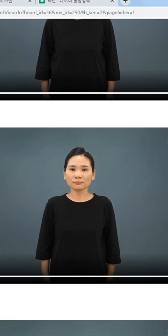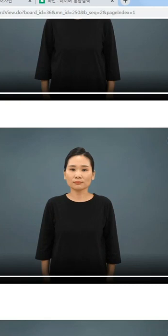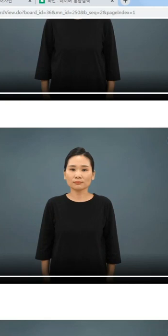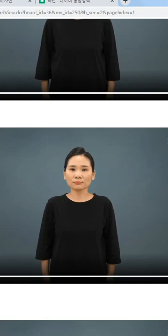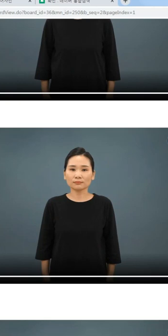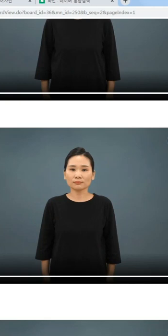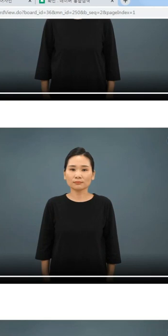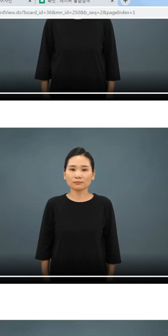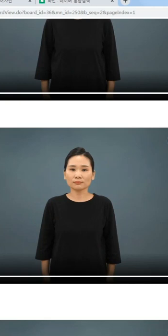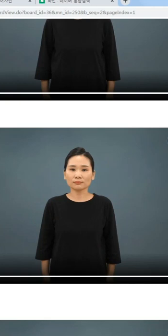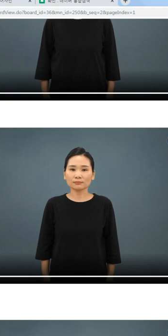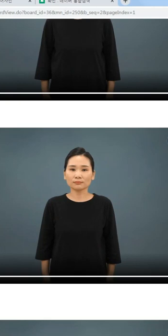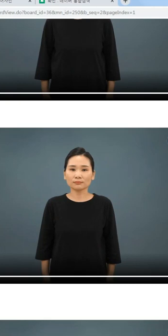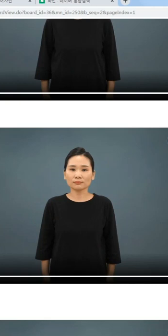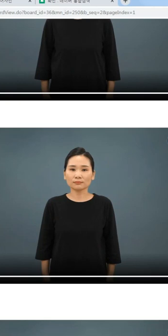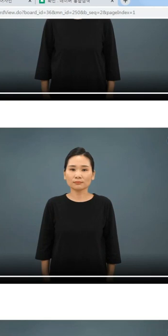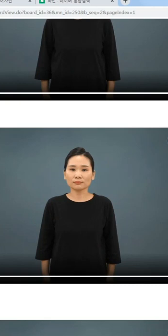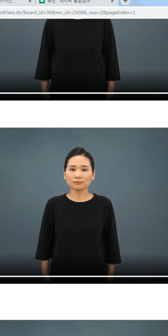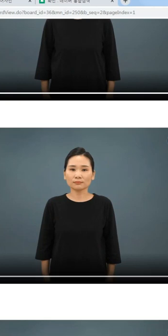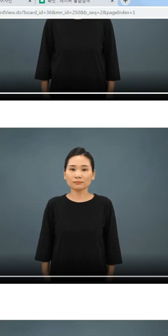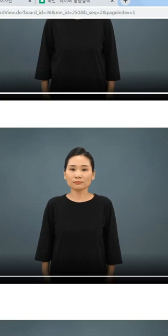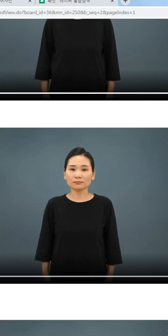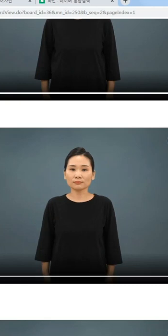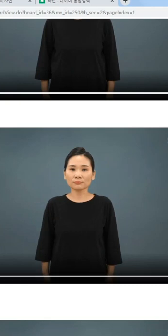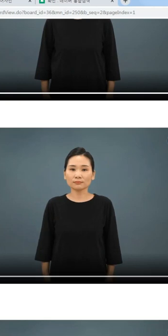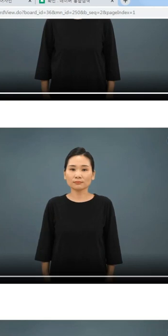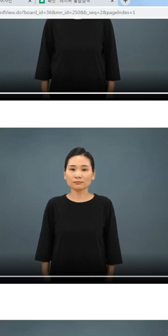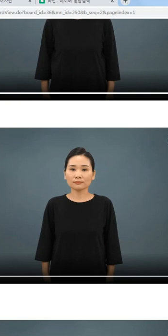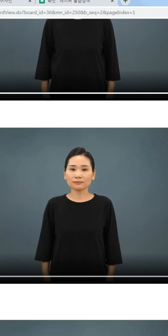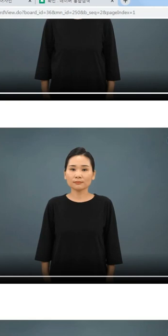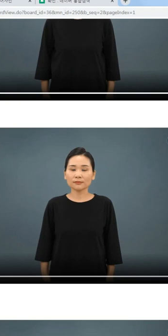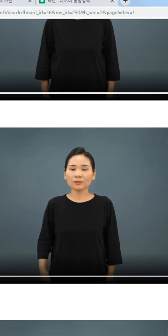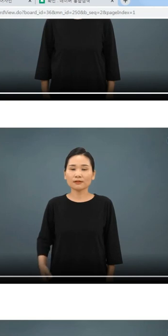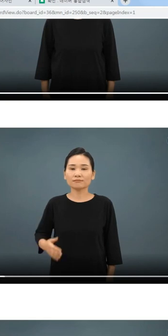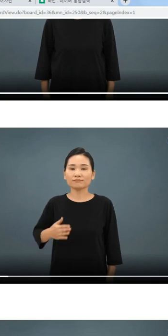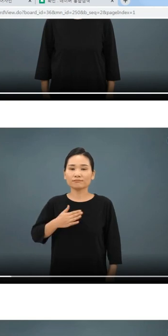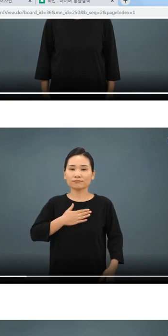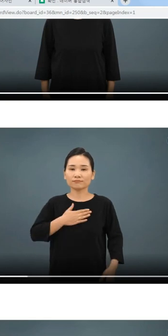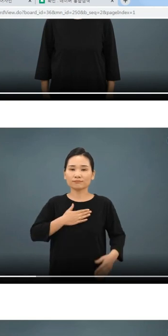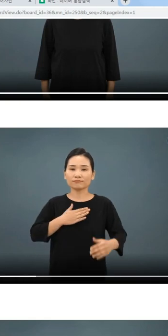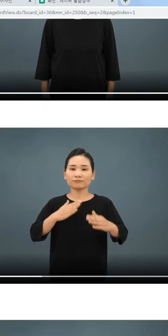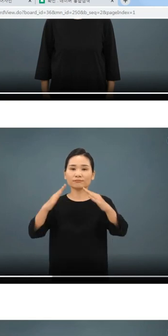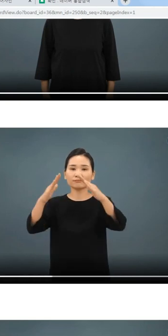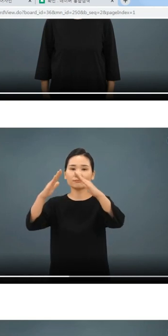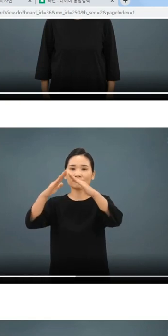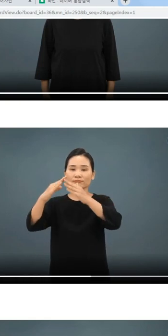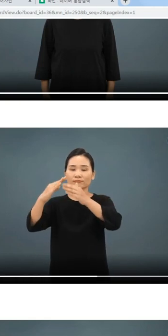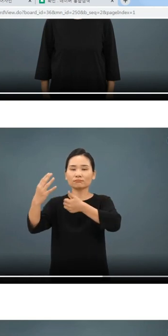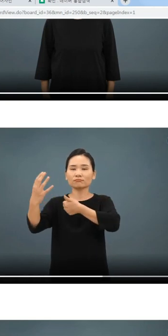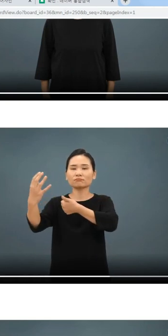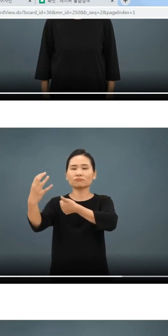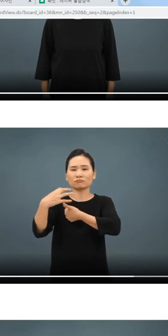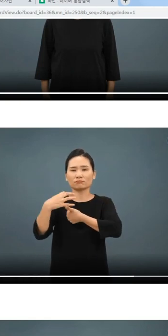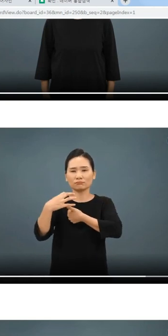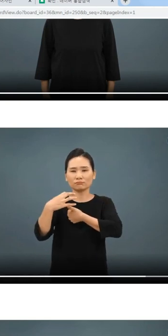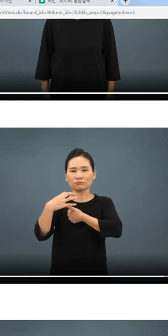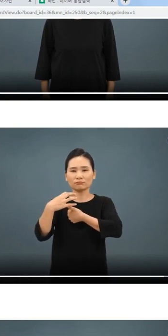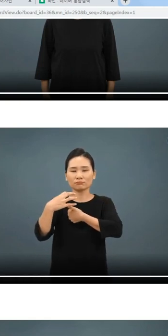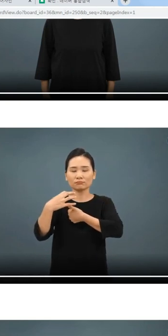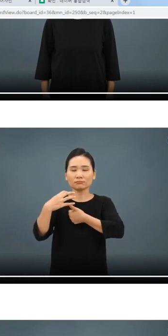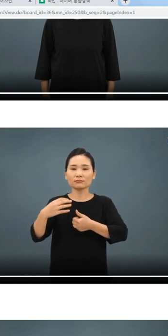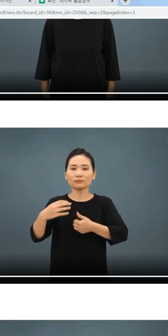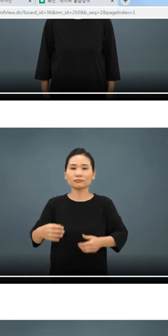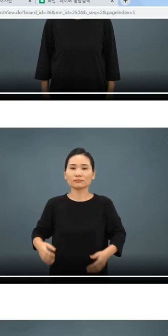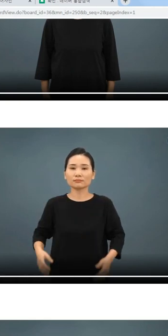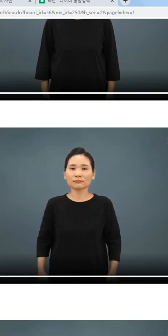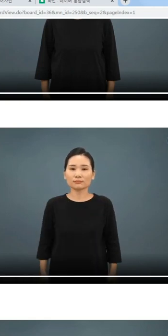자가격리 의미하고도 맞지 않고, 그 다음에, 2층에 보면, 표정에 보면은, 이 일은 어때요? 괴롭고